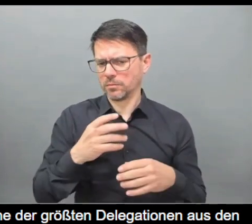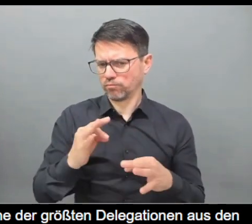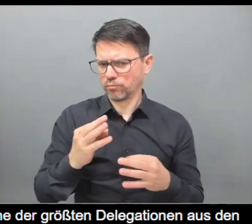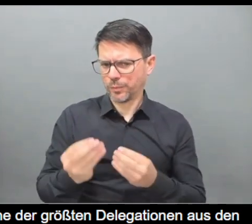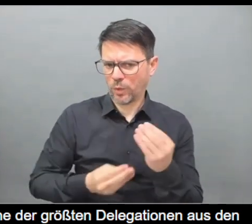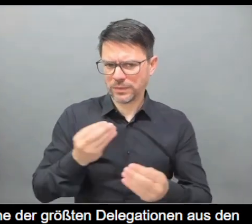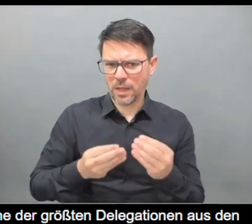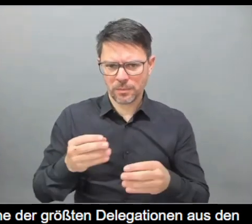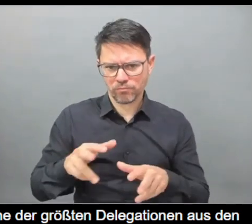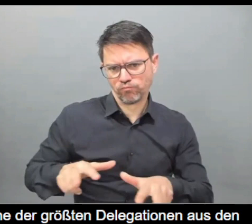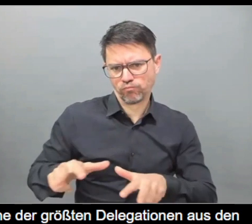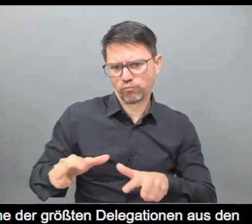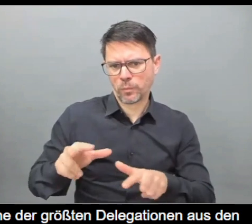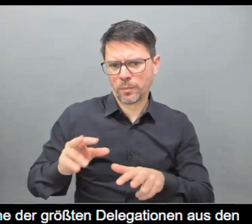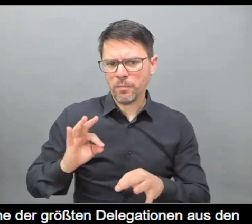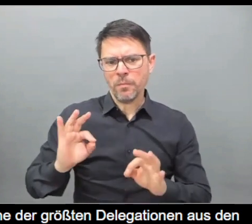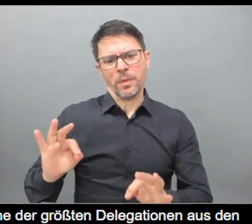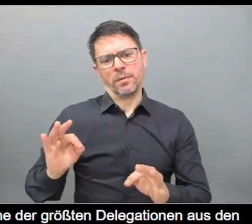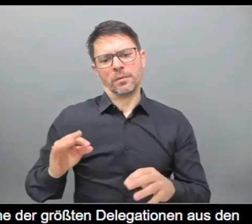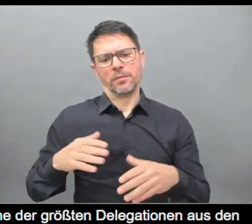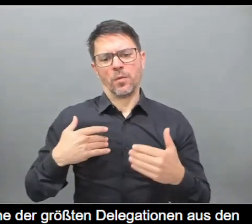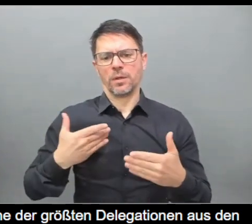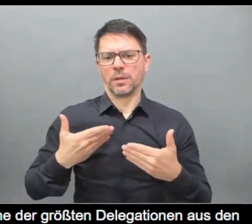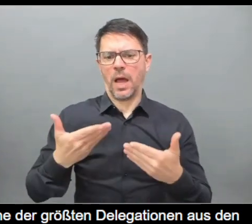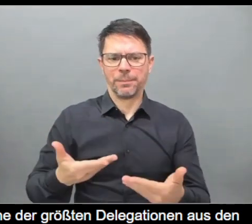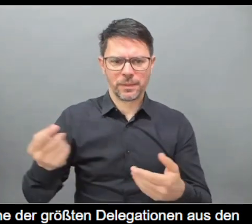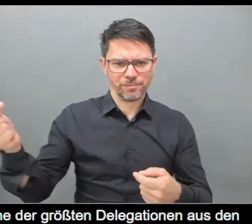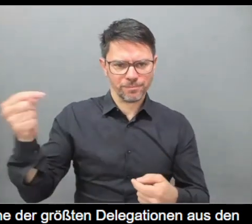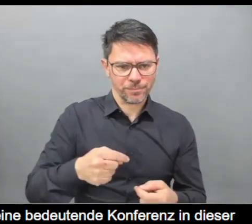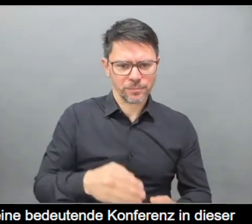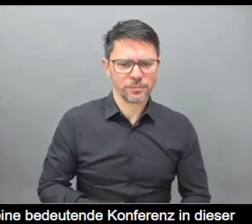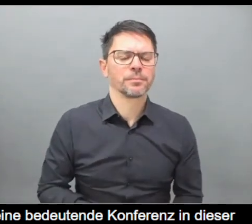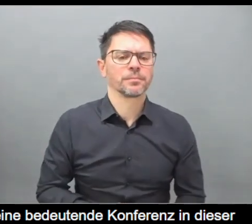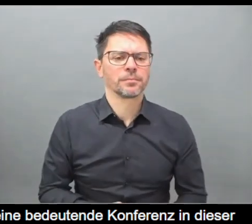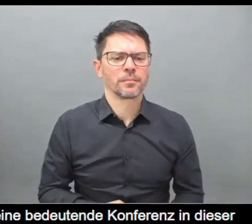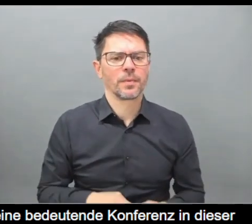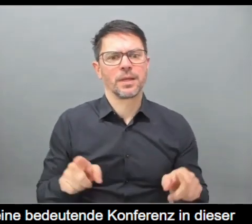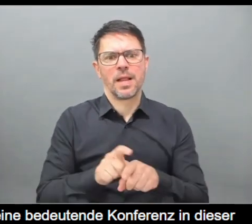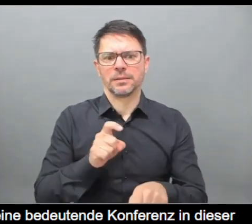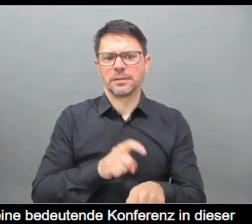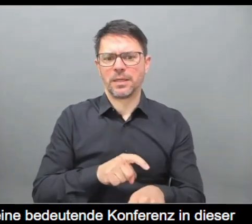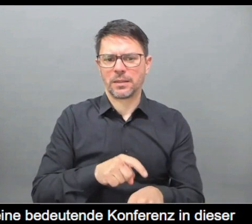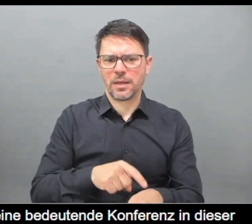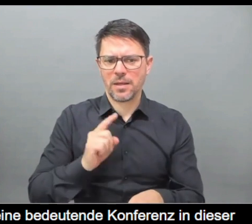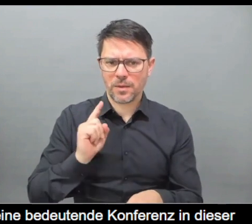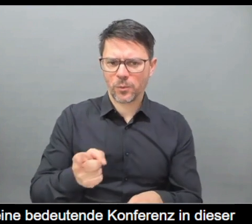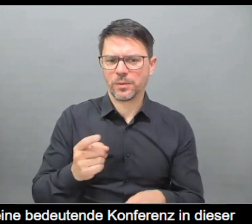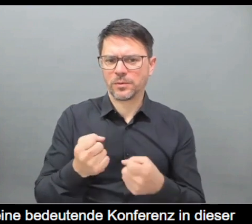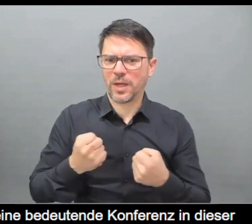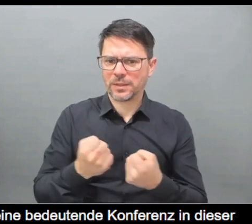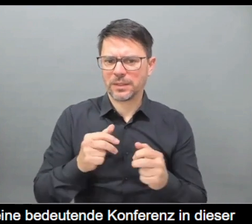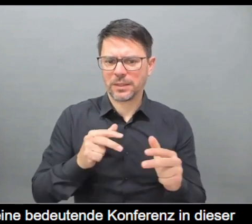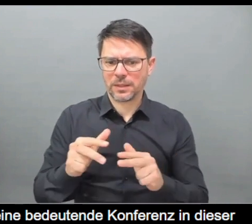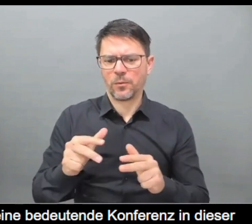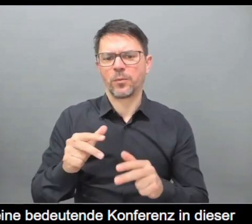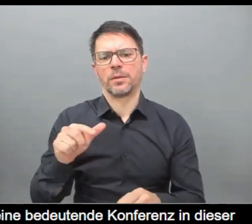Ministerpräsidenten involviert sein. Unterschiedliche Gespräche werden geführt werden. Ministerpräsident wird beispielsweise die Vizepräsidentin der